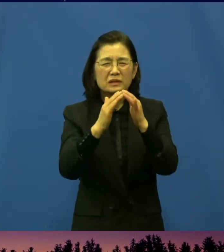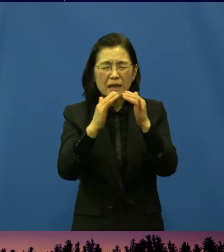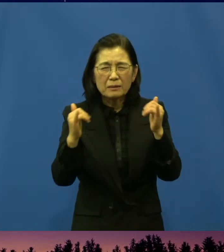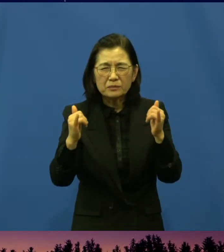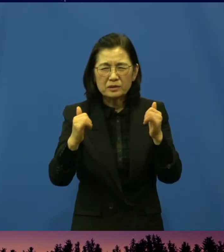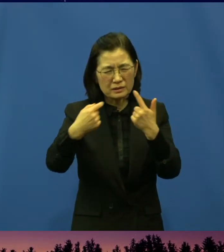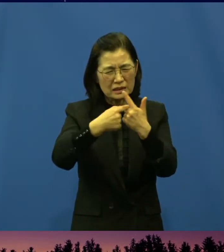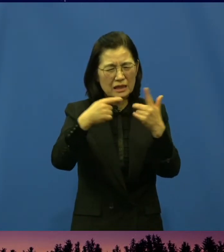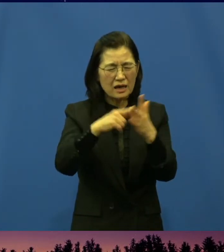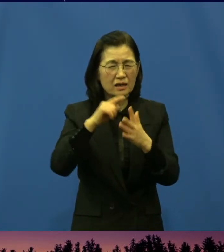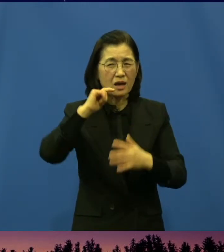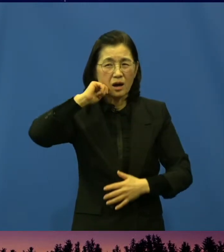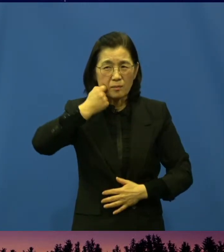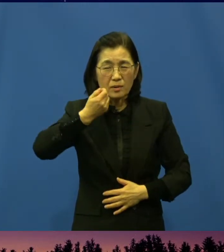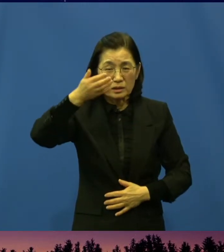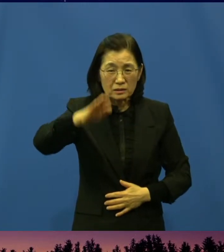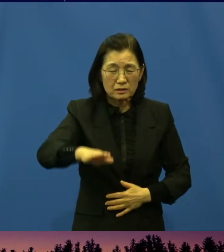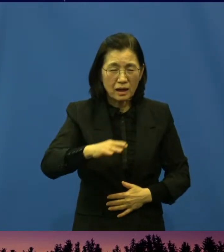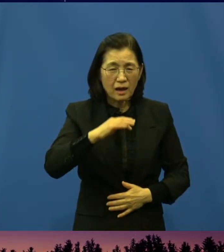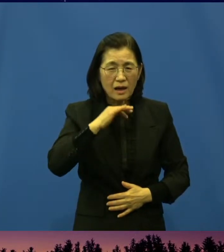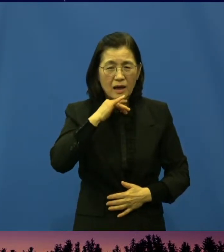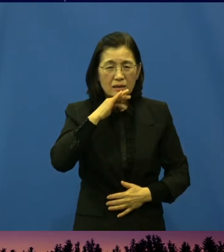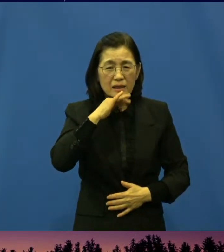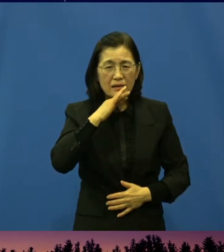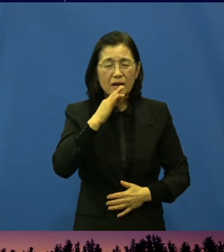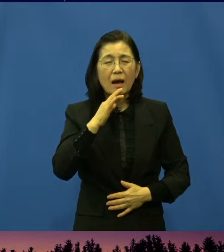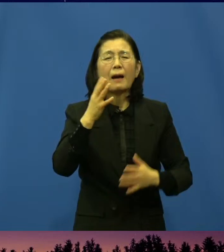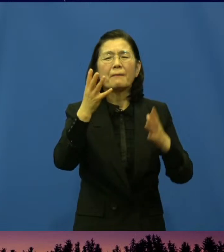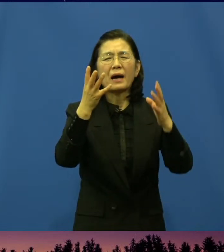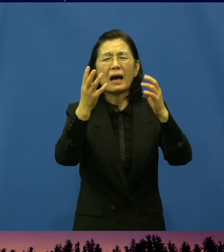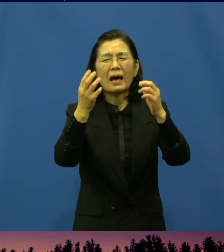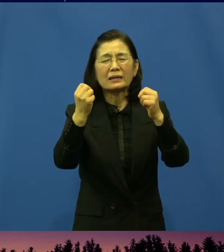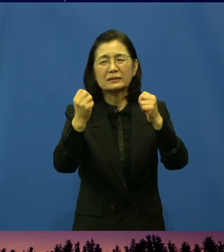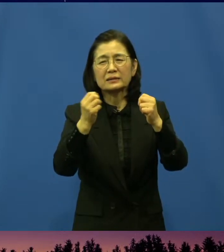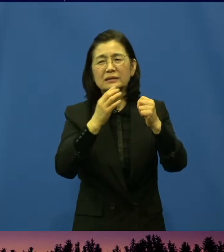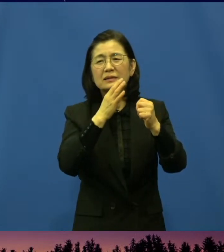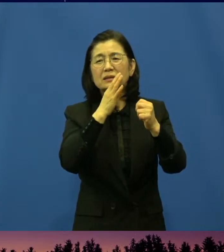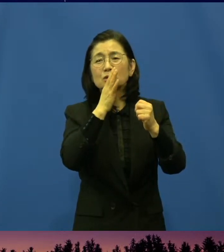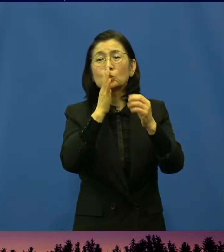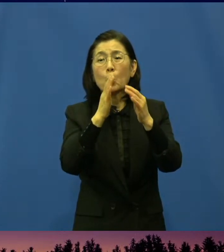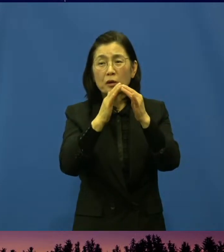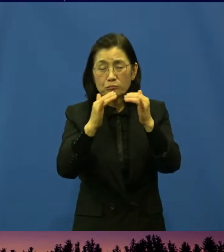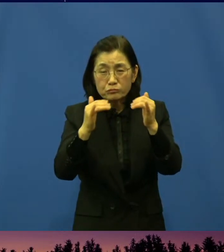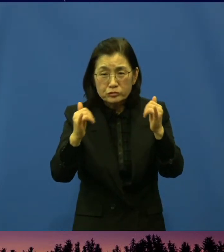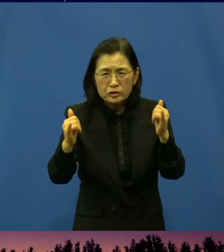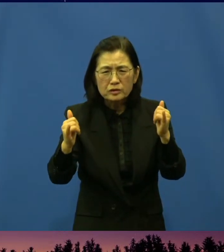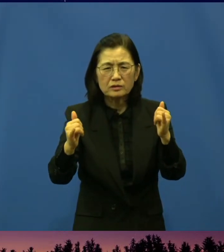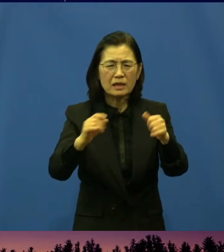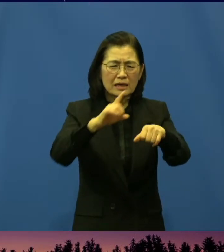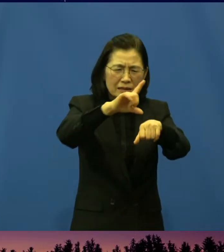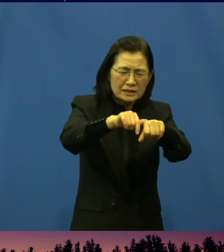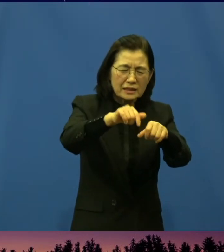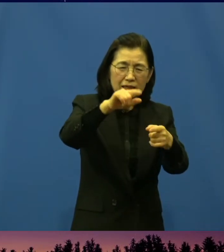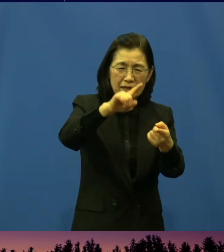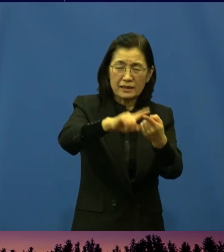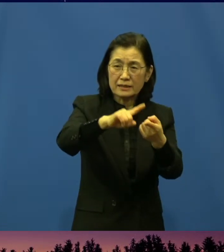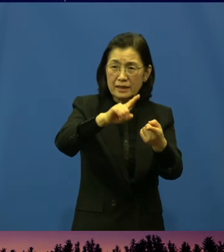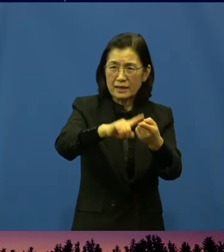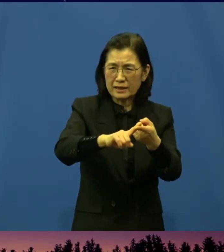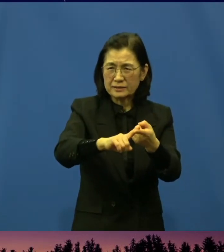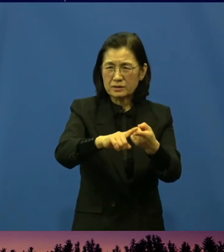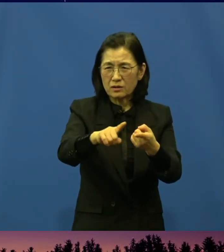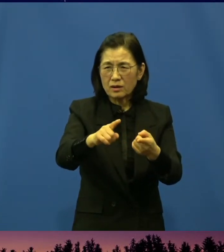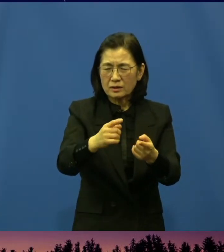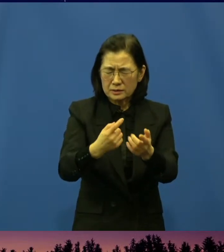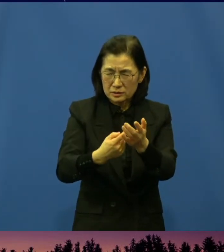이건 굉장히 와닿는 거예요. 이 시간의 흐름을 느끼는 거죠. 자, 여러분 오늘 하루의 시간을 어떻게 의미